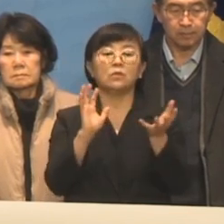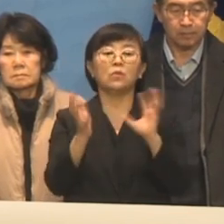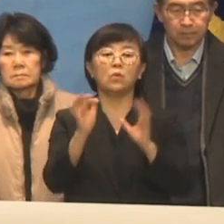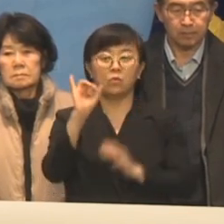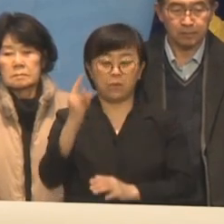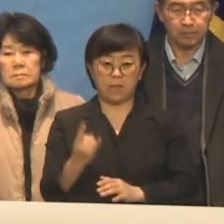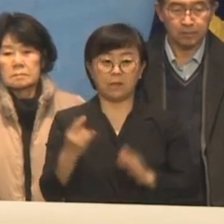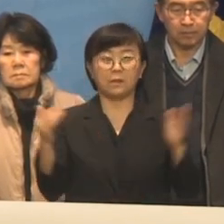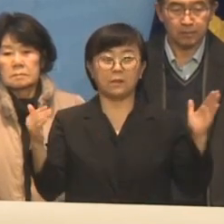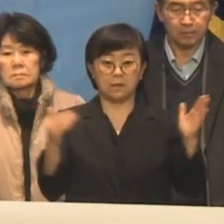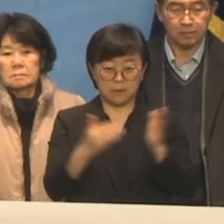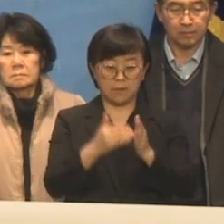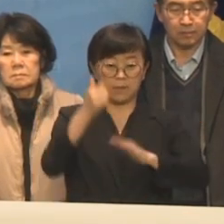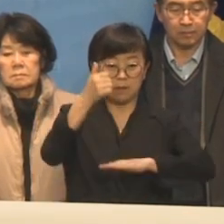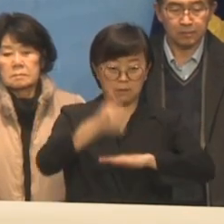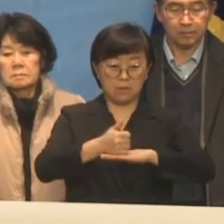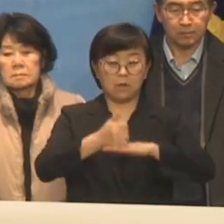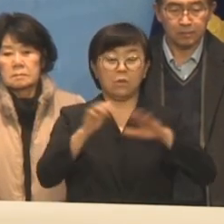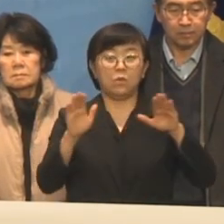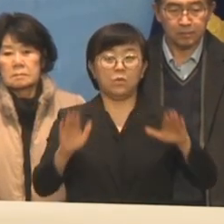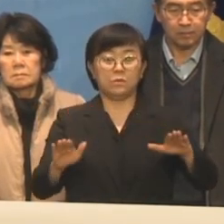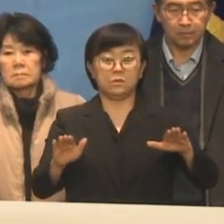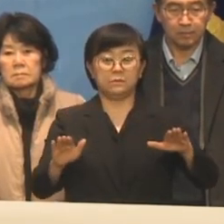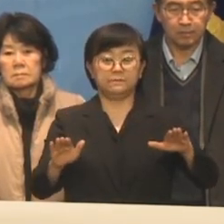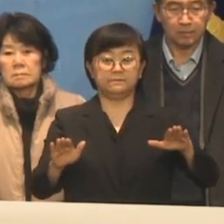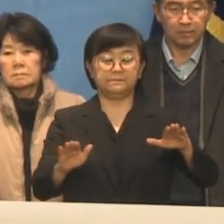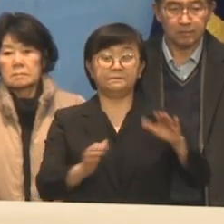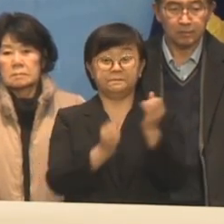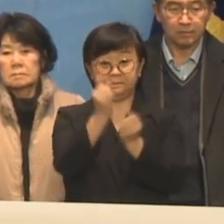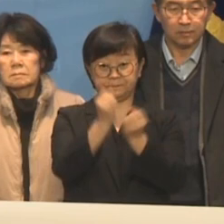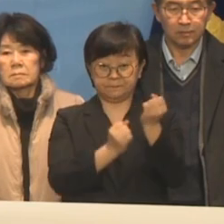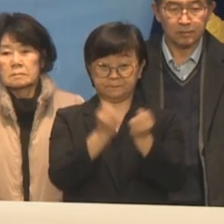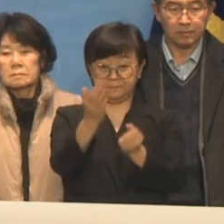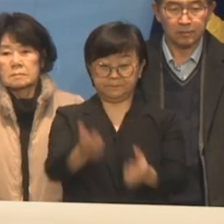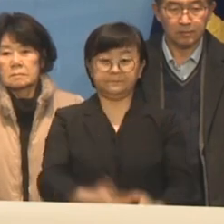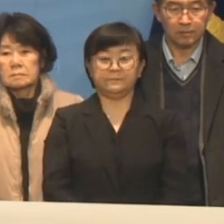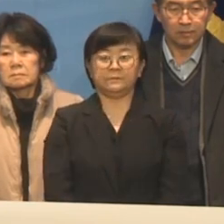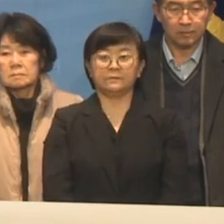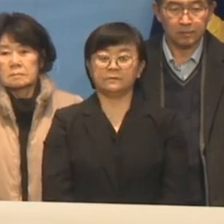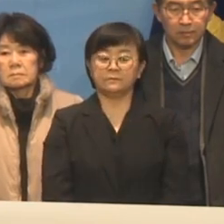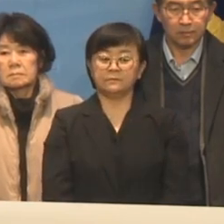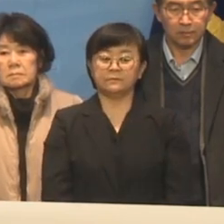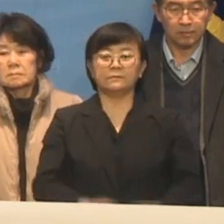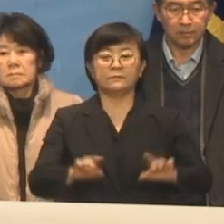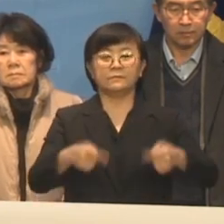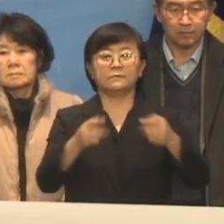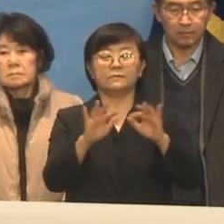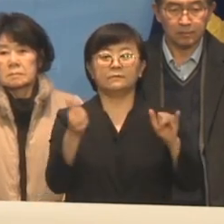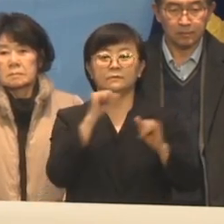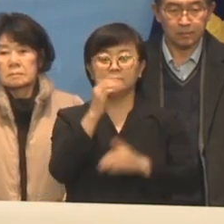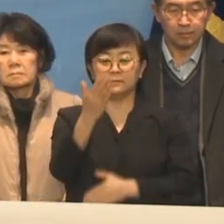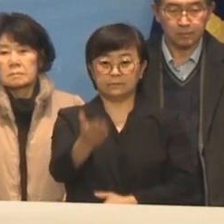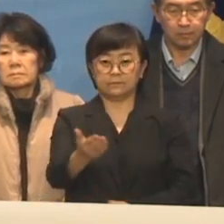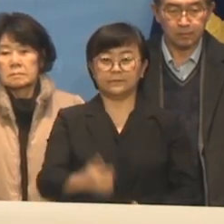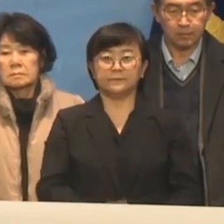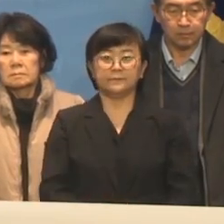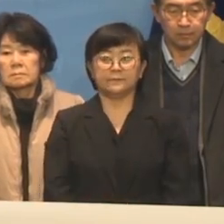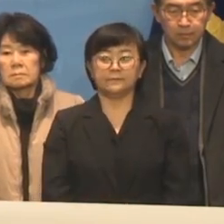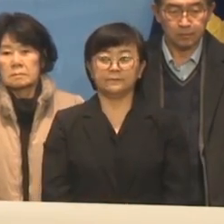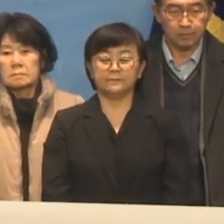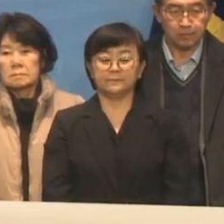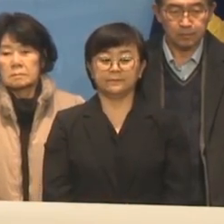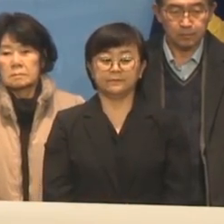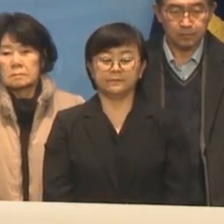예, 그래서 그 결과 오늘 기자회견을 하게 됐는데요. 여기 기자회견에 참석하신 분들을 먼저 소개해